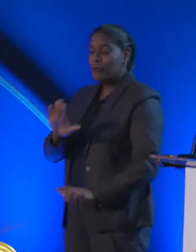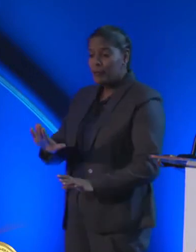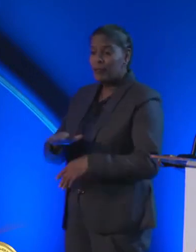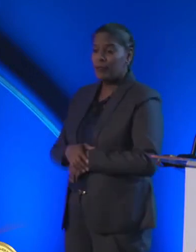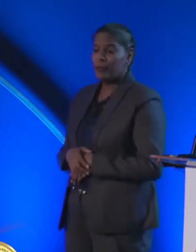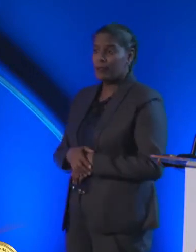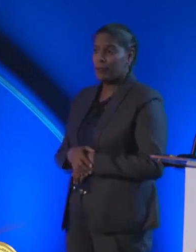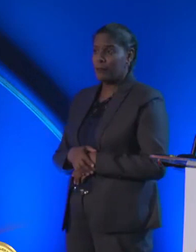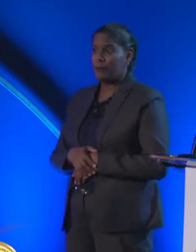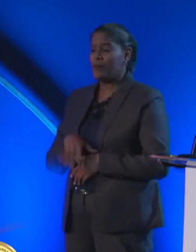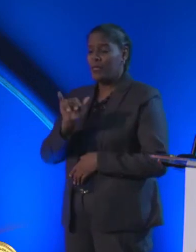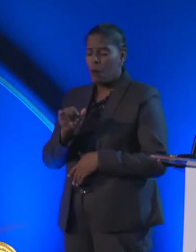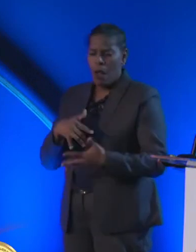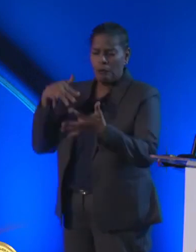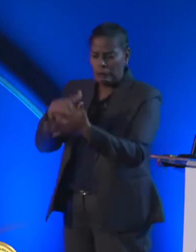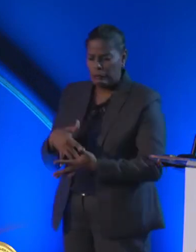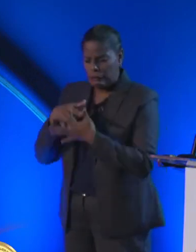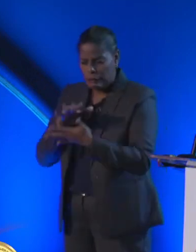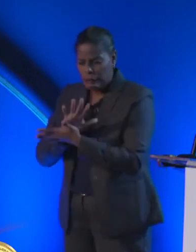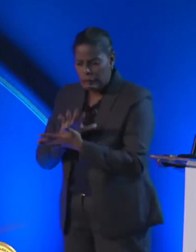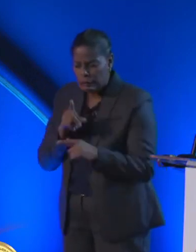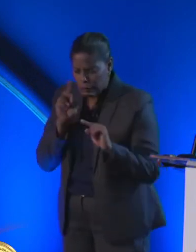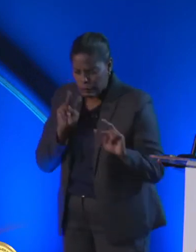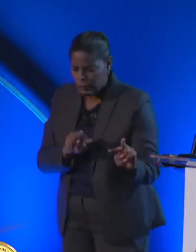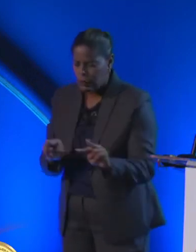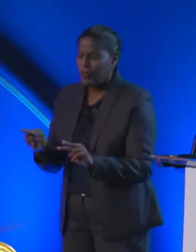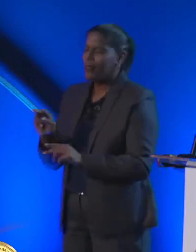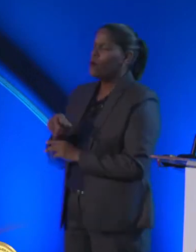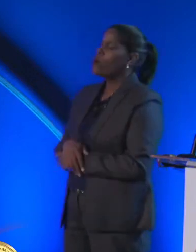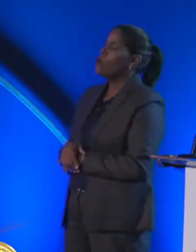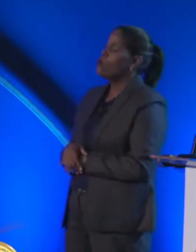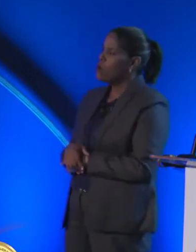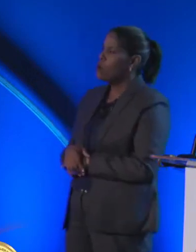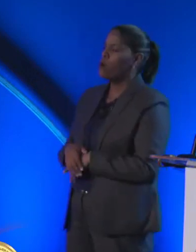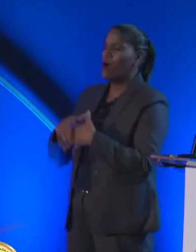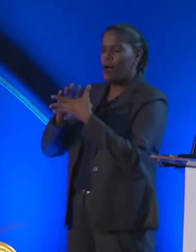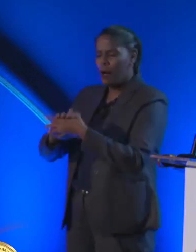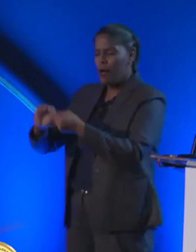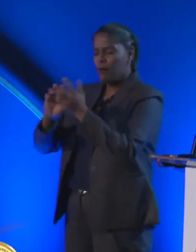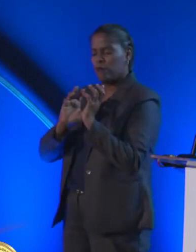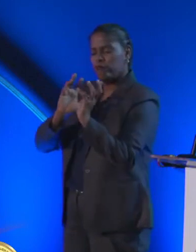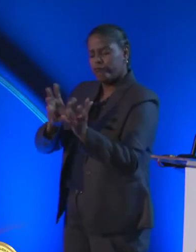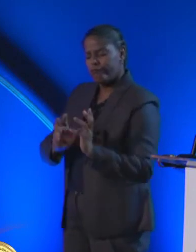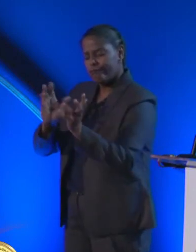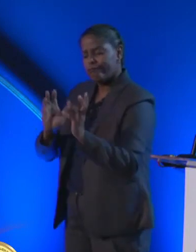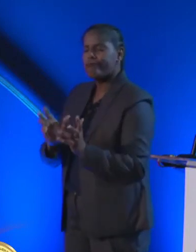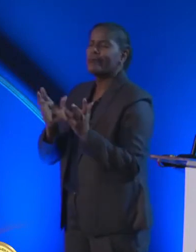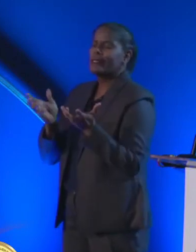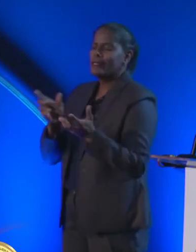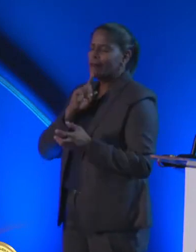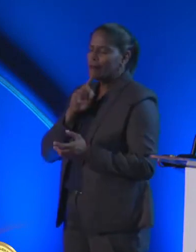centros de estudio necesitamos dialogar de manera honesta y